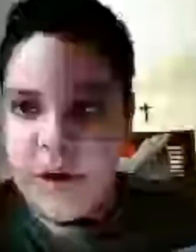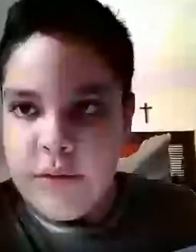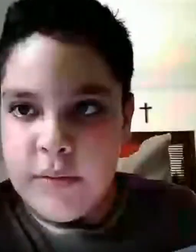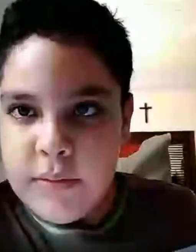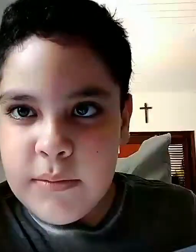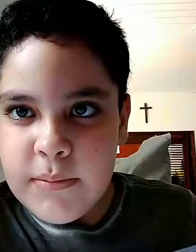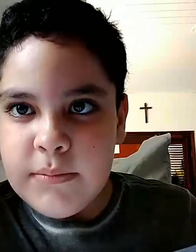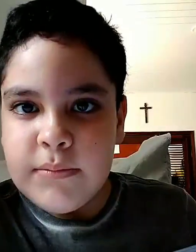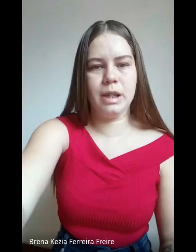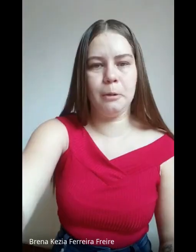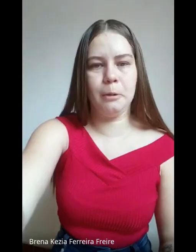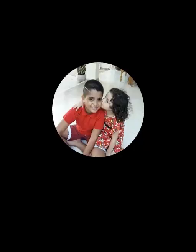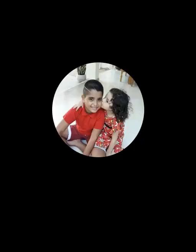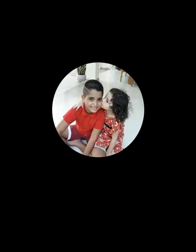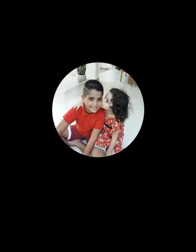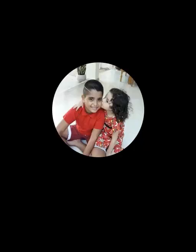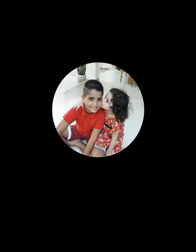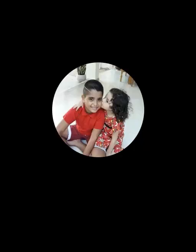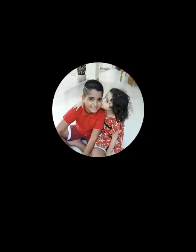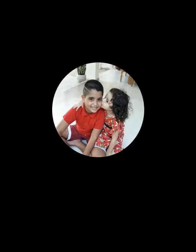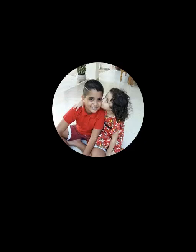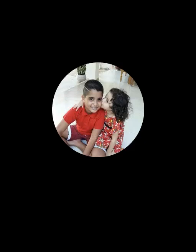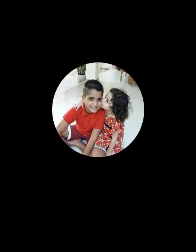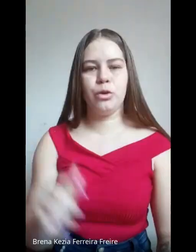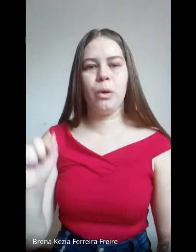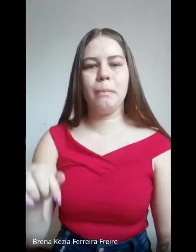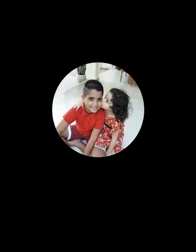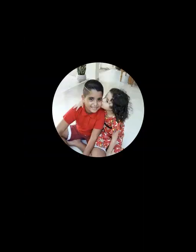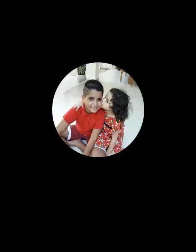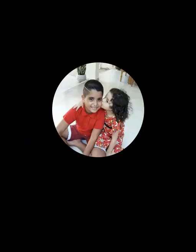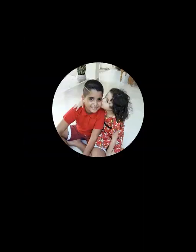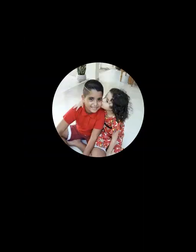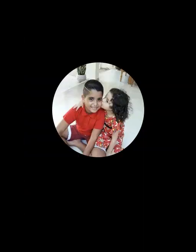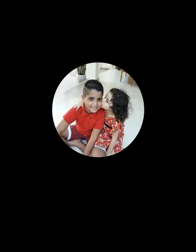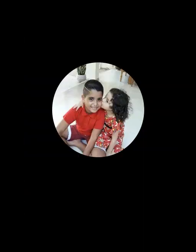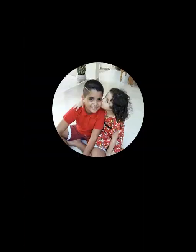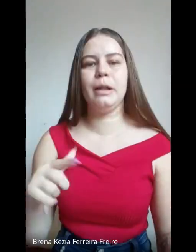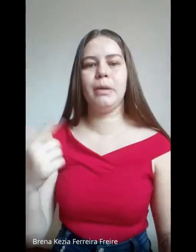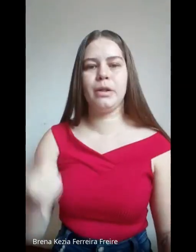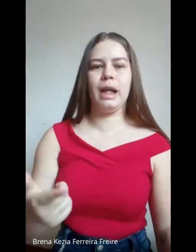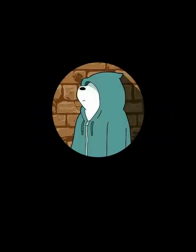meu? Pode sim. Tia, posso ler o meu? Pode. Depois do João Pedro? João Pedro, depois o Kaique, tá